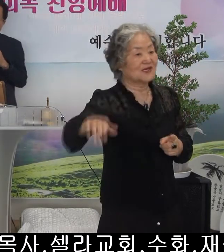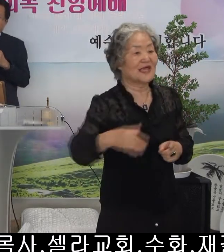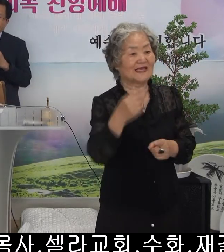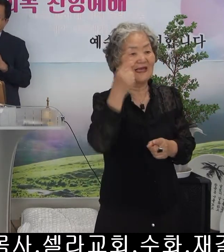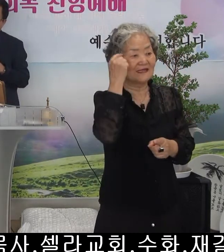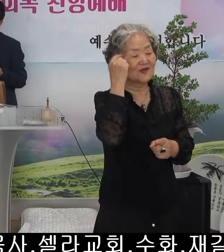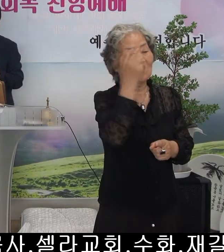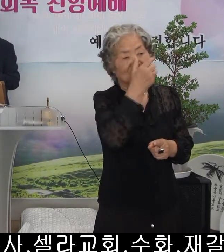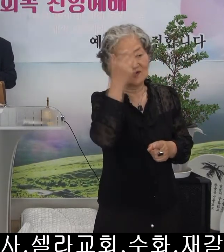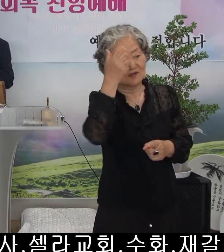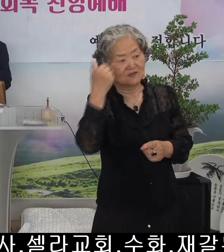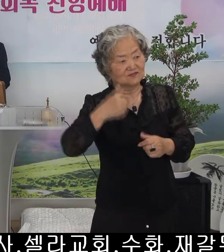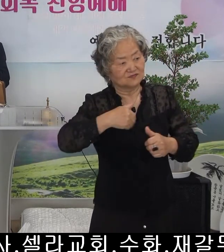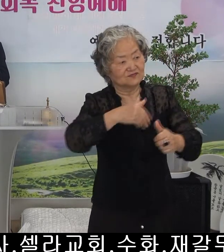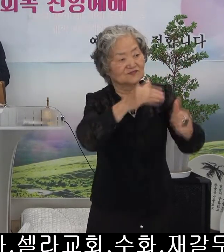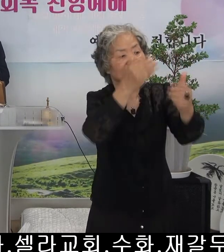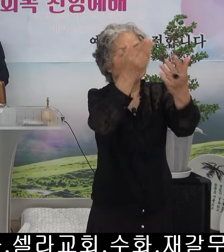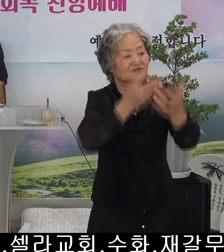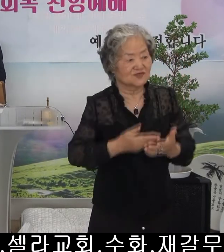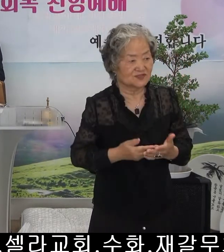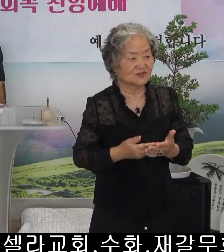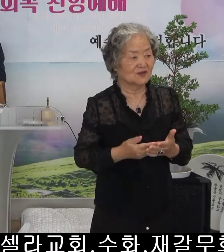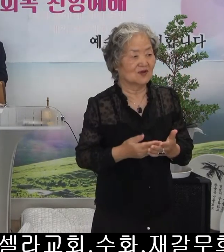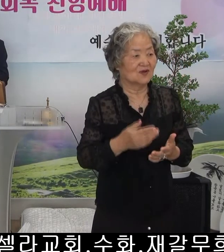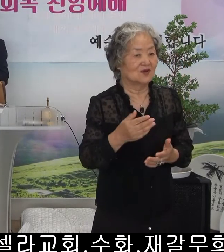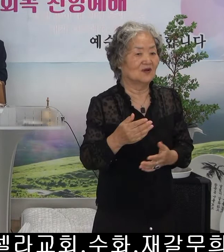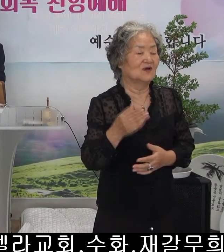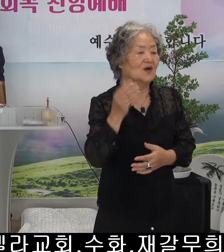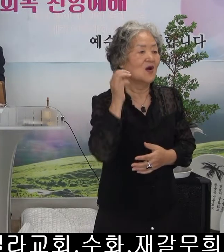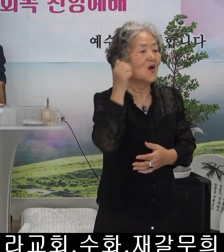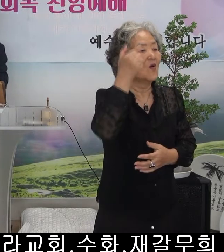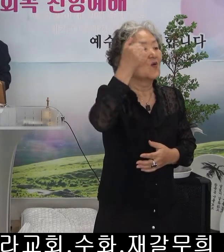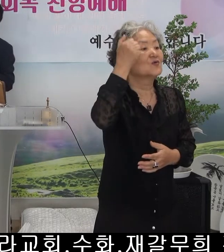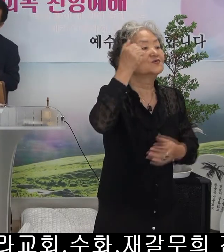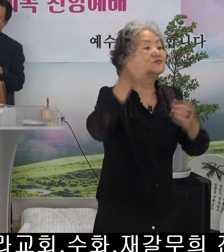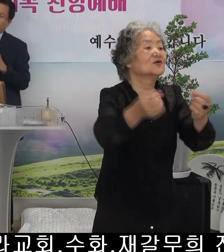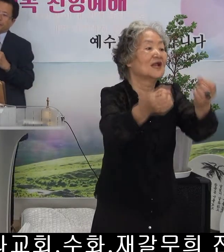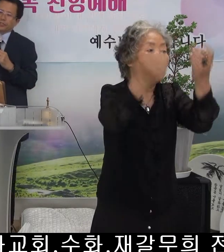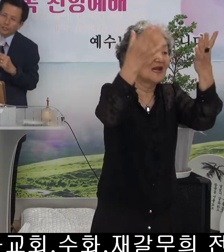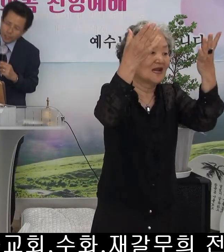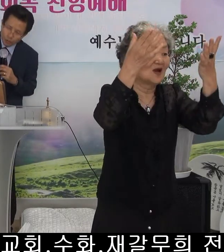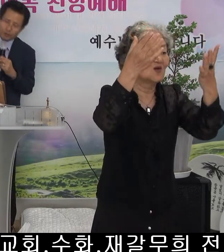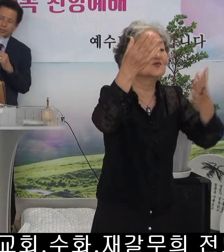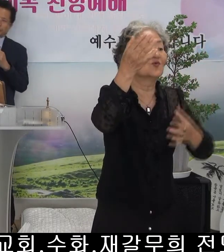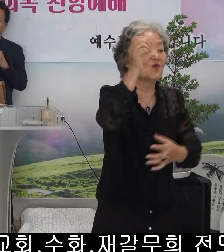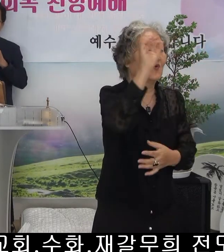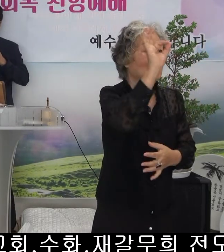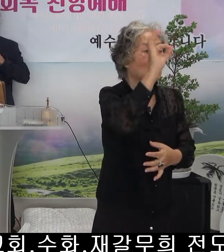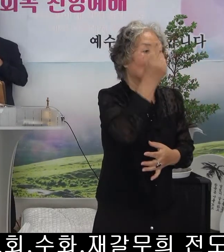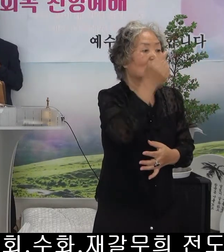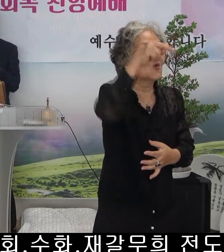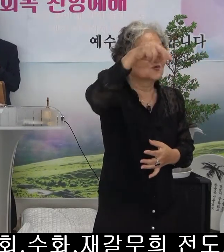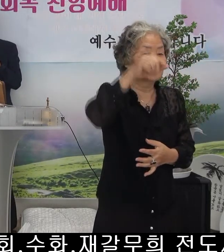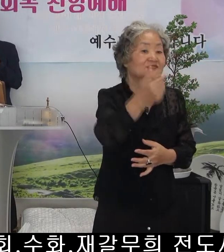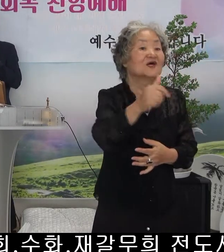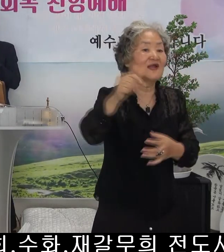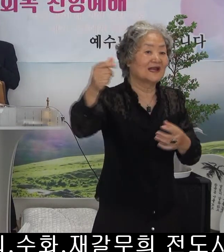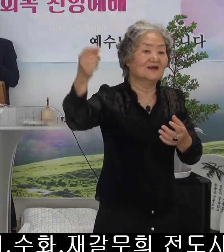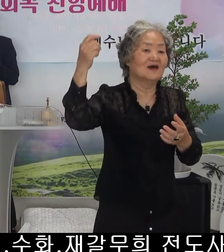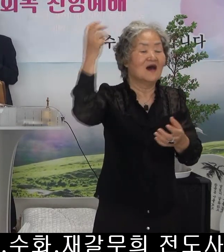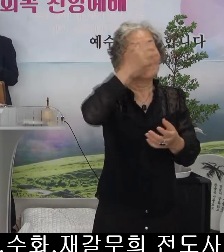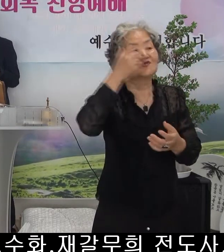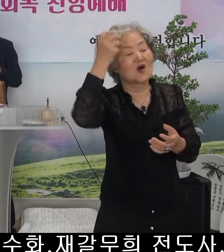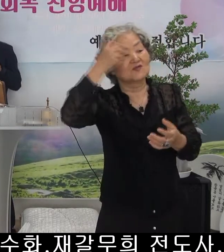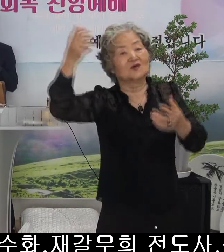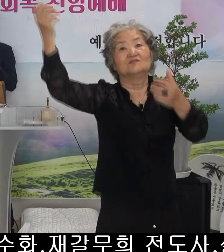오순절날 예수님이 하나님이 약속하신 그 말씀을 예수님을 통해서 성령이 오셔서 우리는 성령의 충만함을